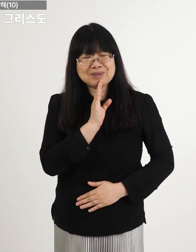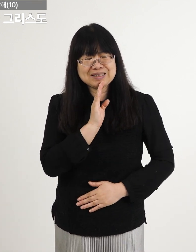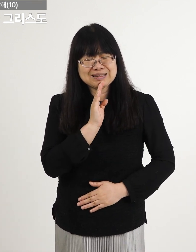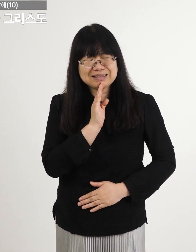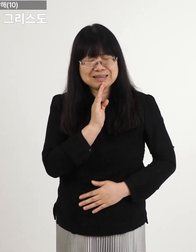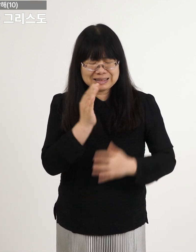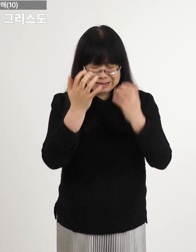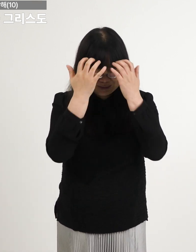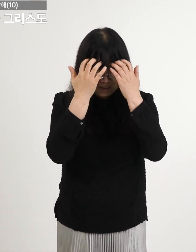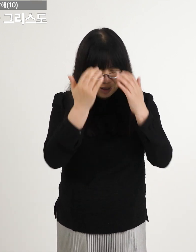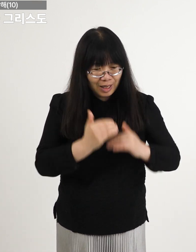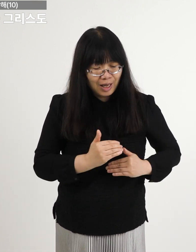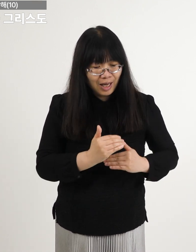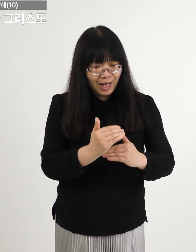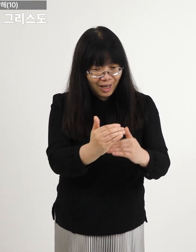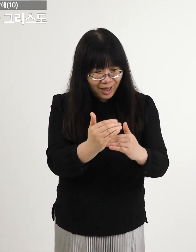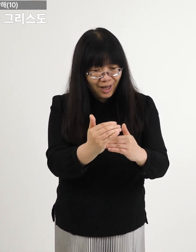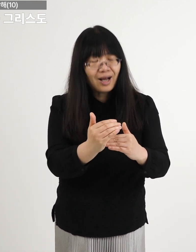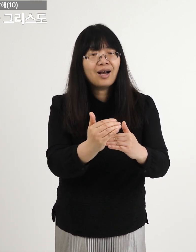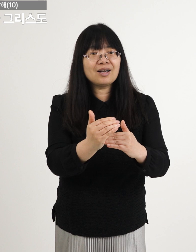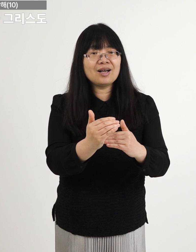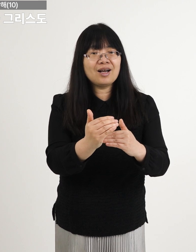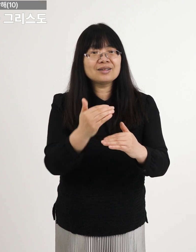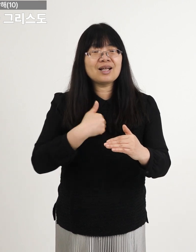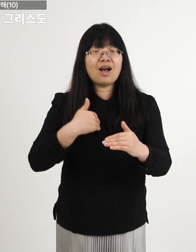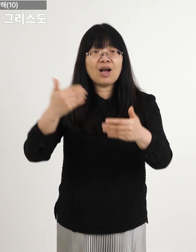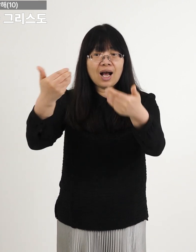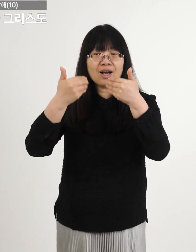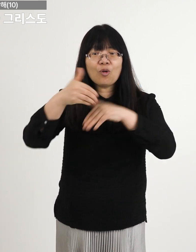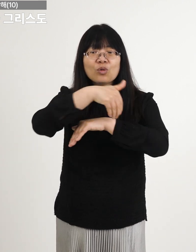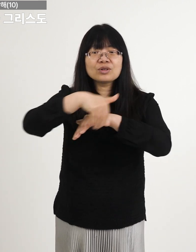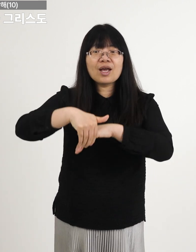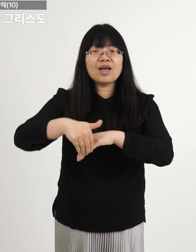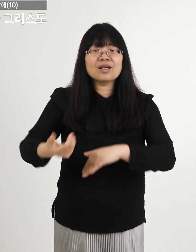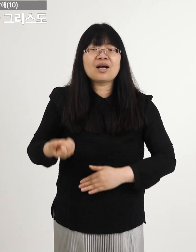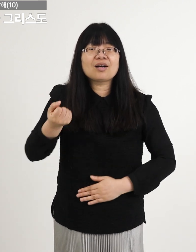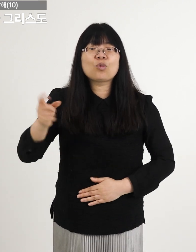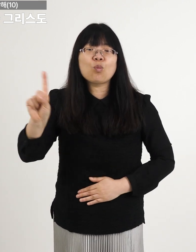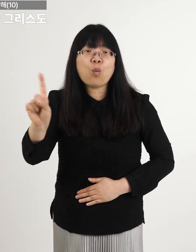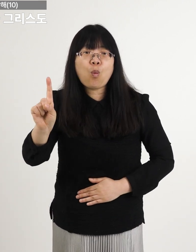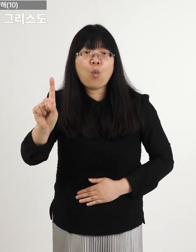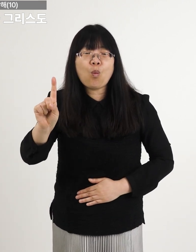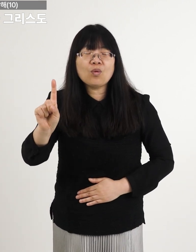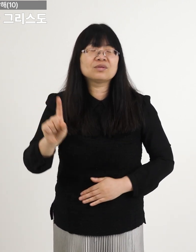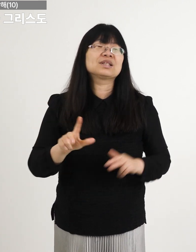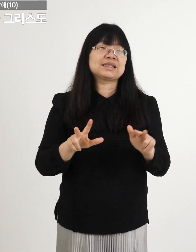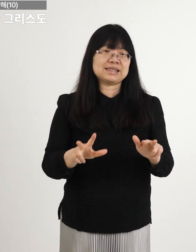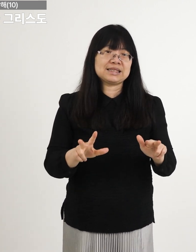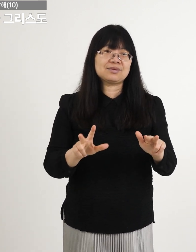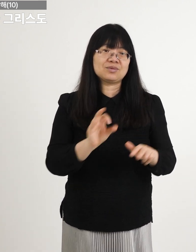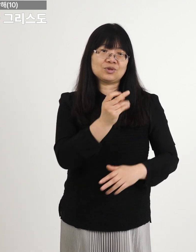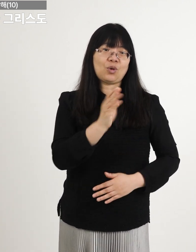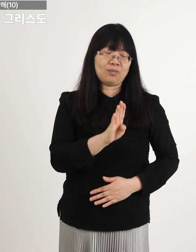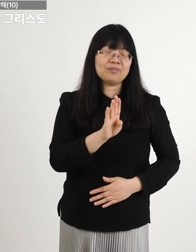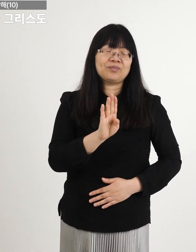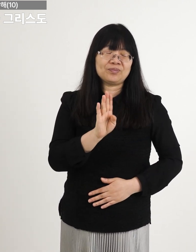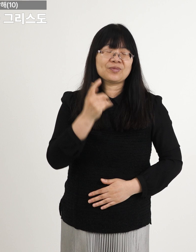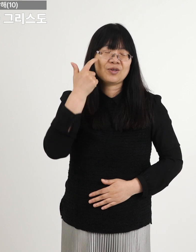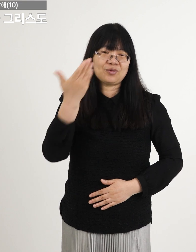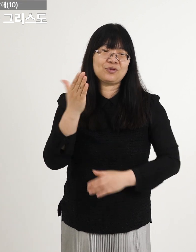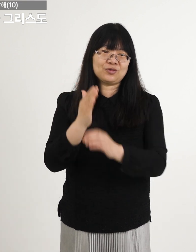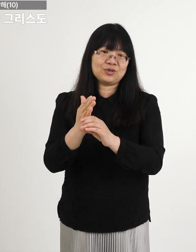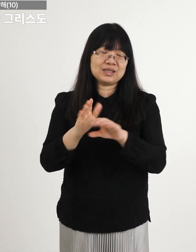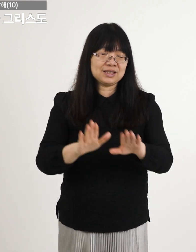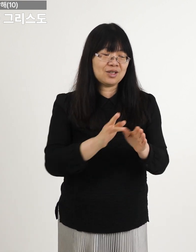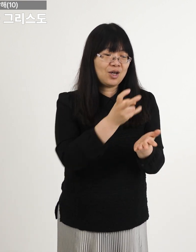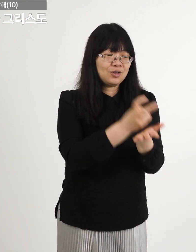통해서 어떤 계획을 갖고 계신 겁니까? 이 질문이 제대로 된 거예요. 율법주의에